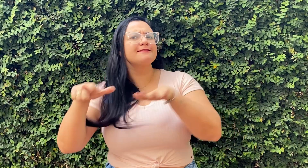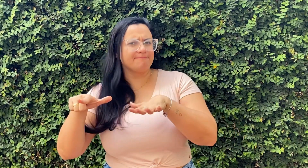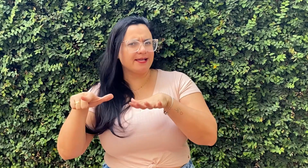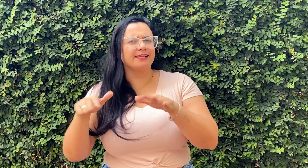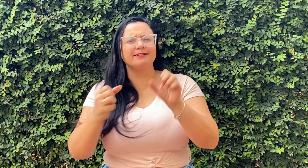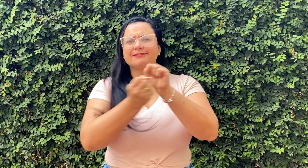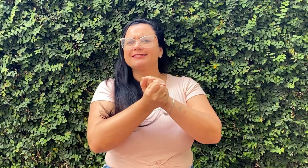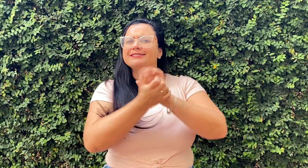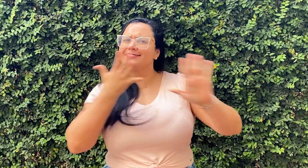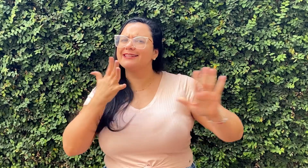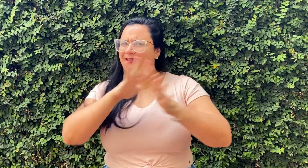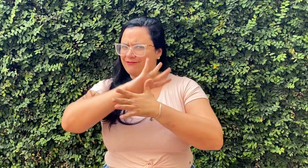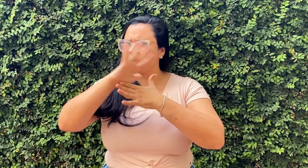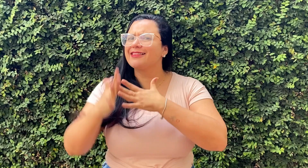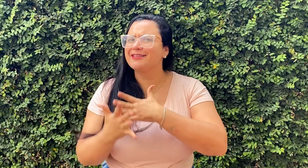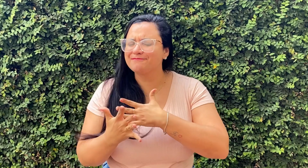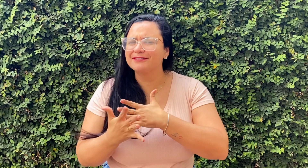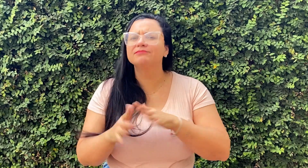nessa semana de Destrave na Libras,